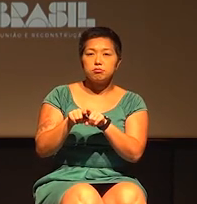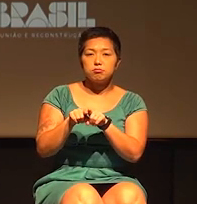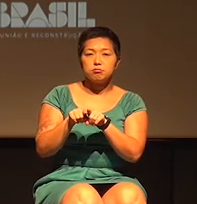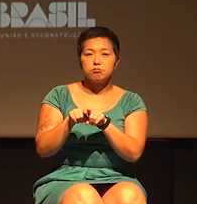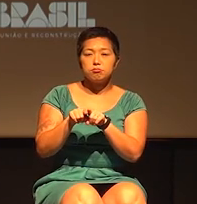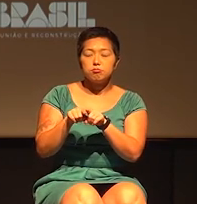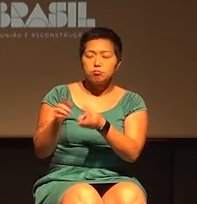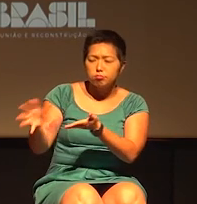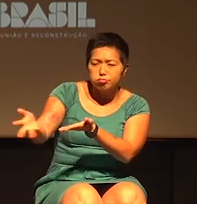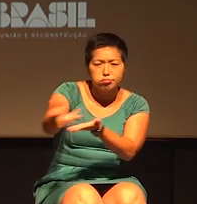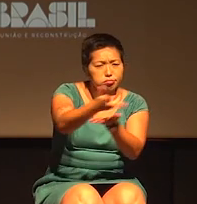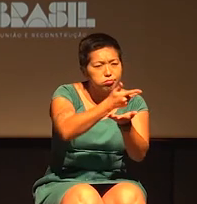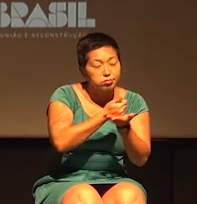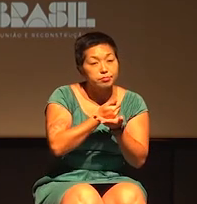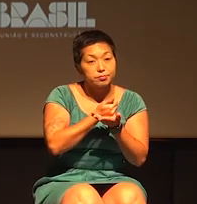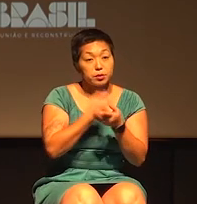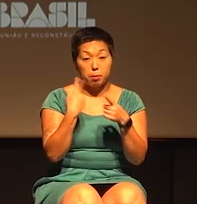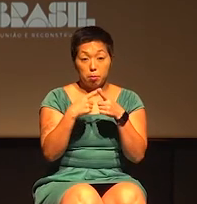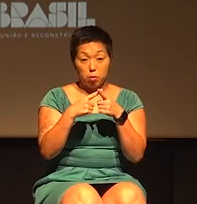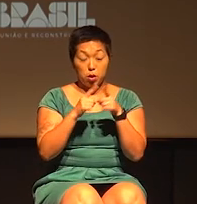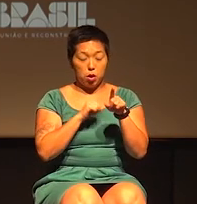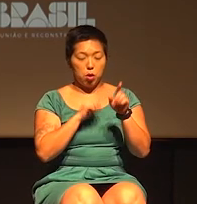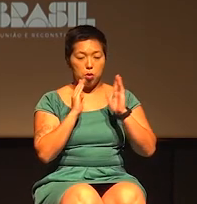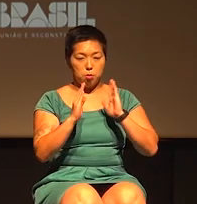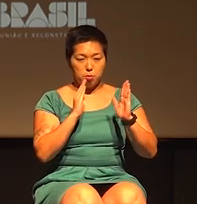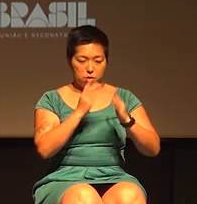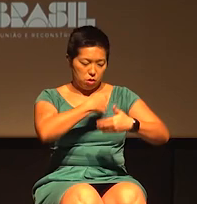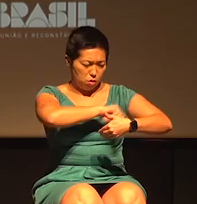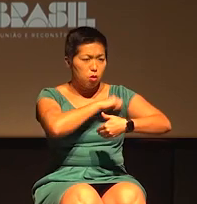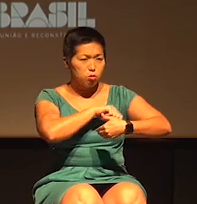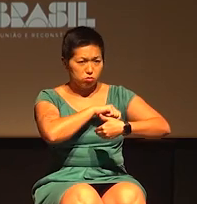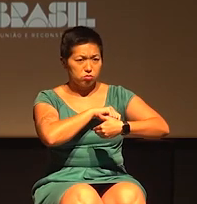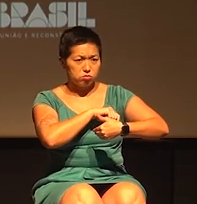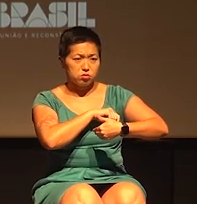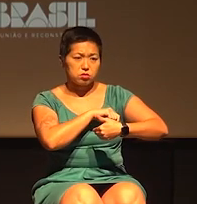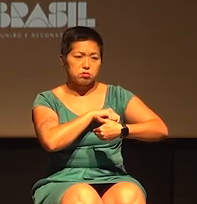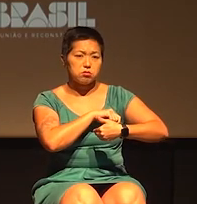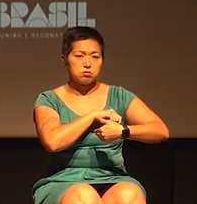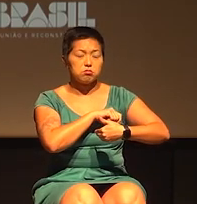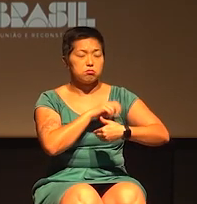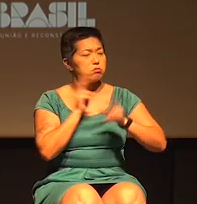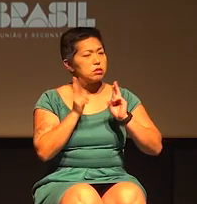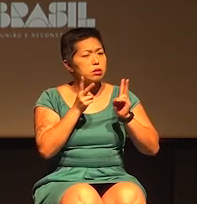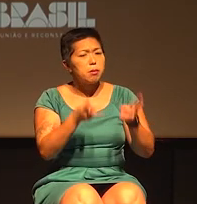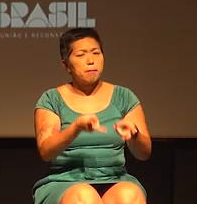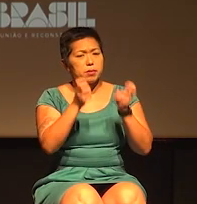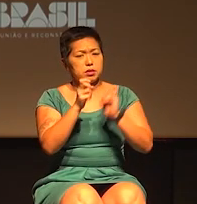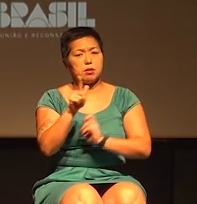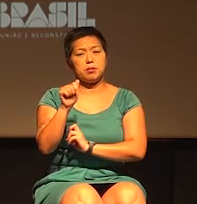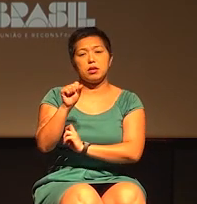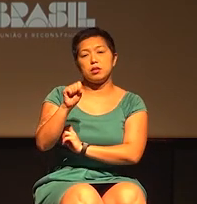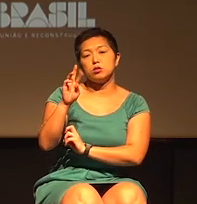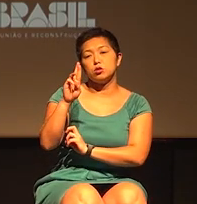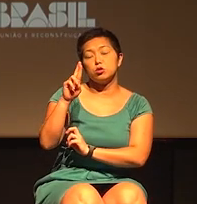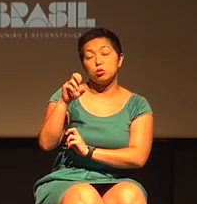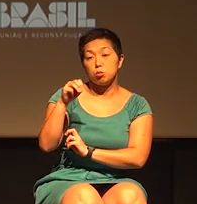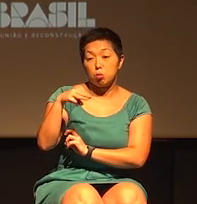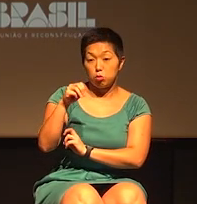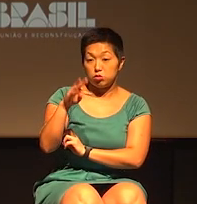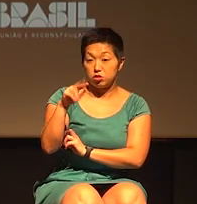porque durante a cozinha a gente recebe a gastromotiva uma bolsa auxílio